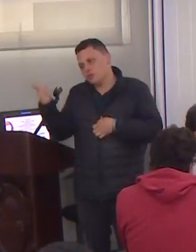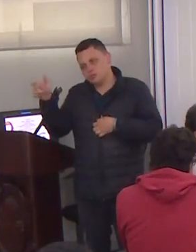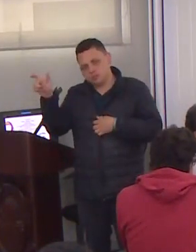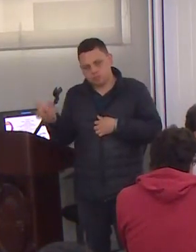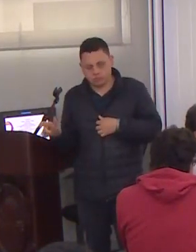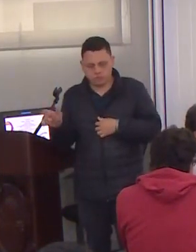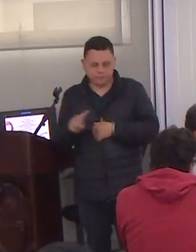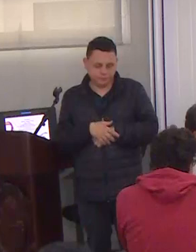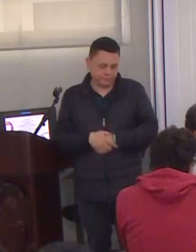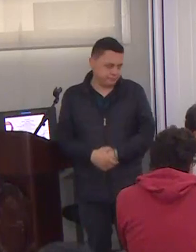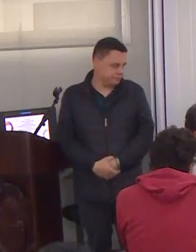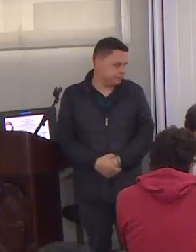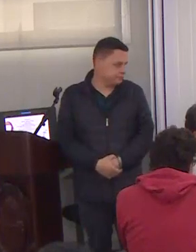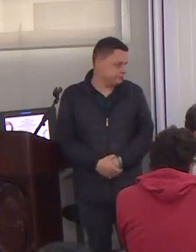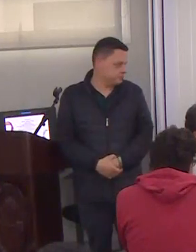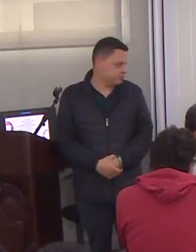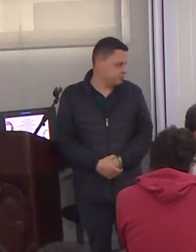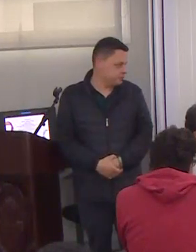personas